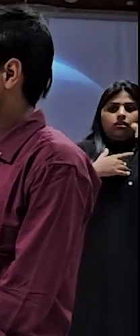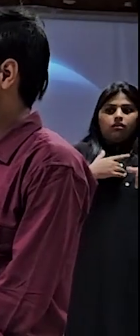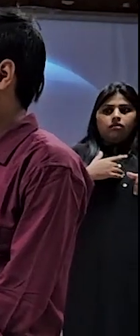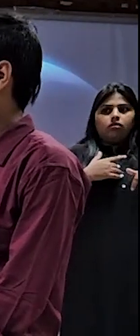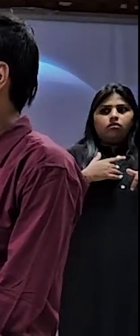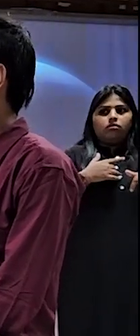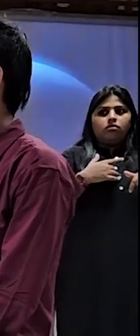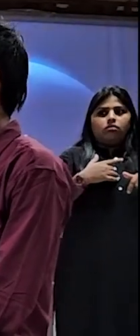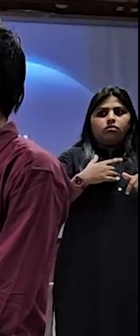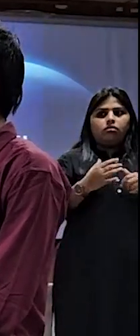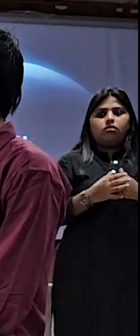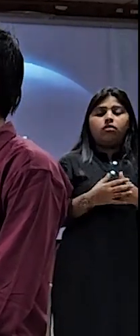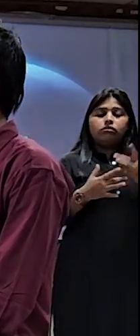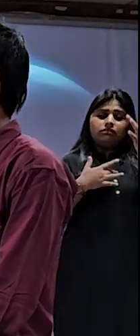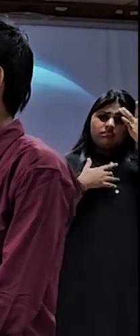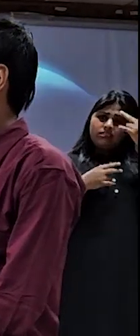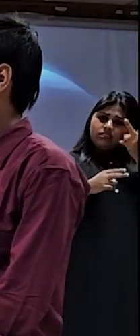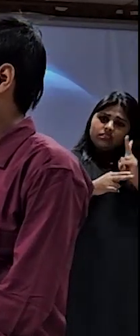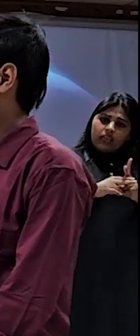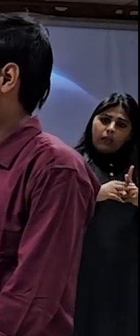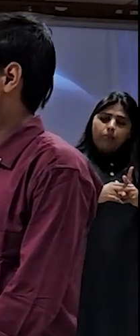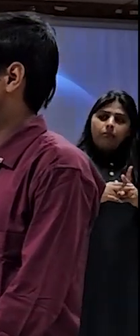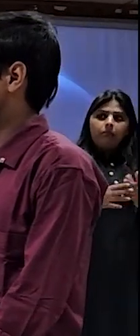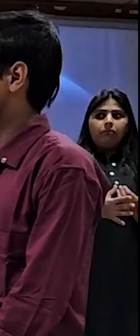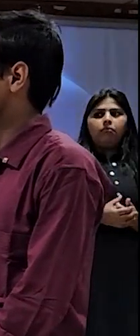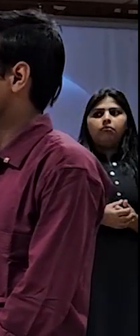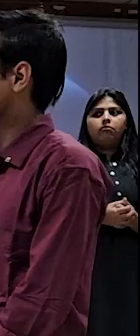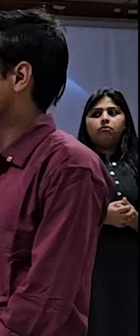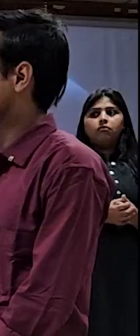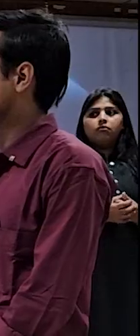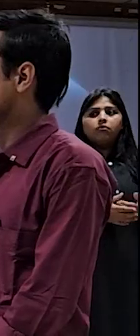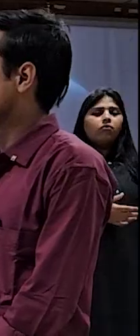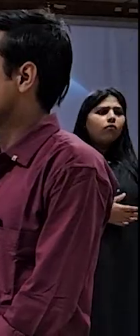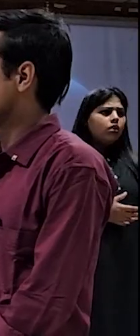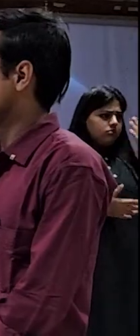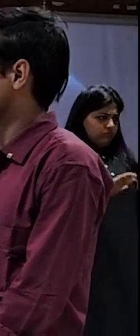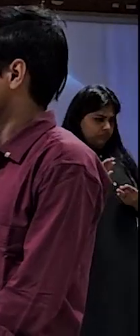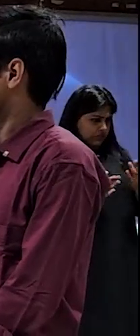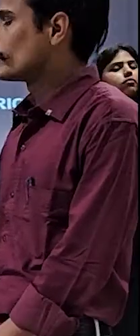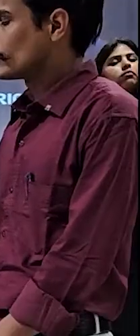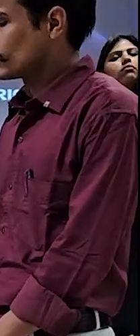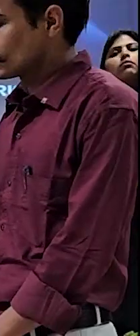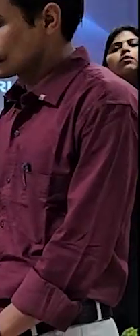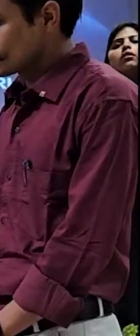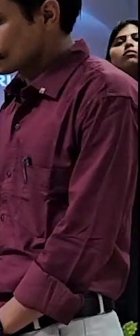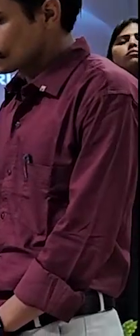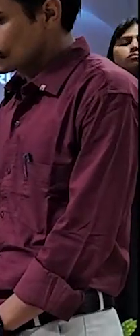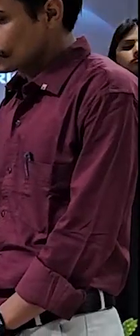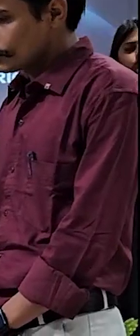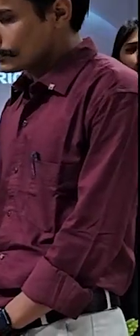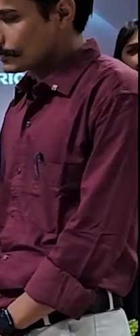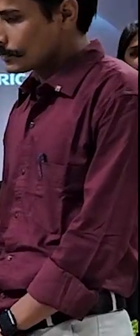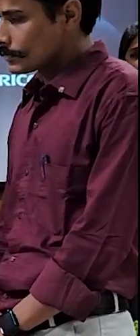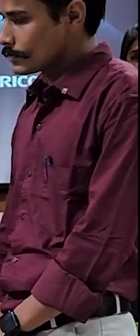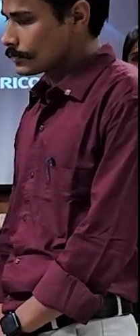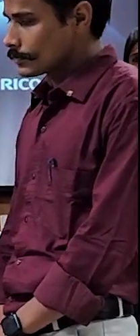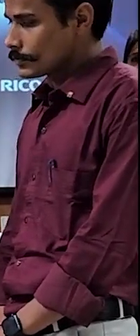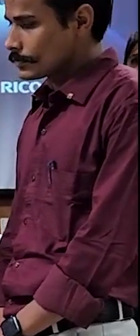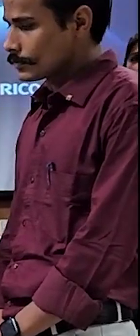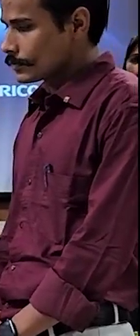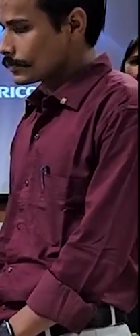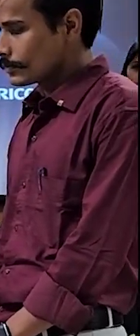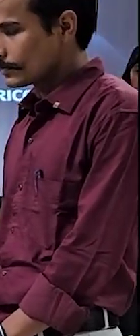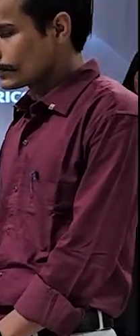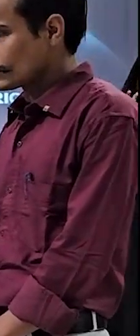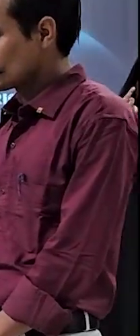है, पर इसका बुखार अभी तक नहीं रुक रहा है। क्या आपने इसके व्यवहार में कुछ बदलाव देखे? डॉक्टर, मैंने इसके व्यवहार में ये बदलाव देखे